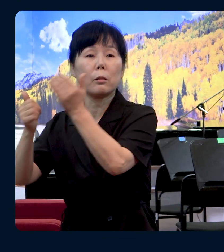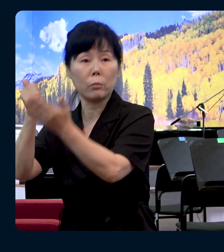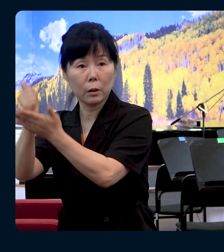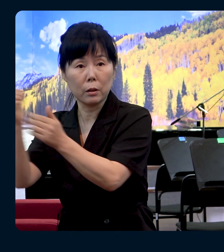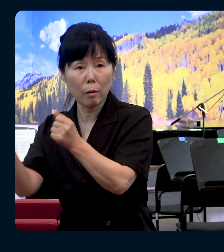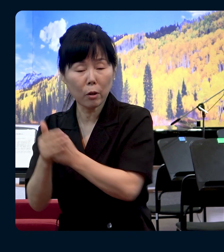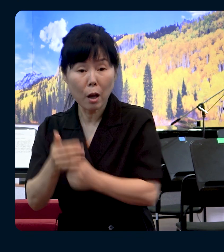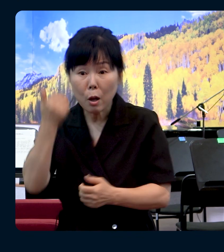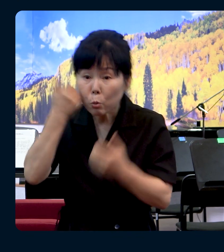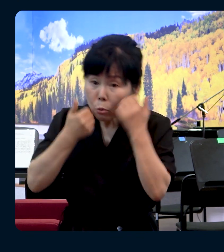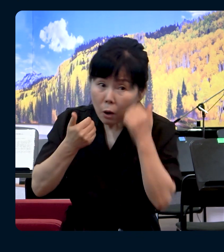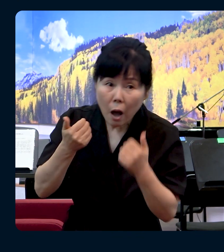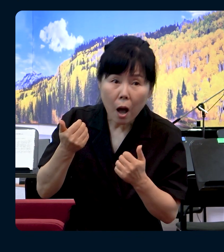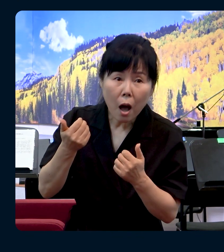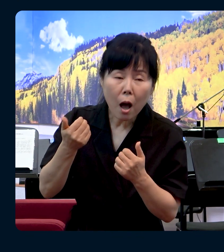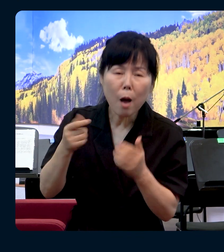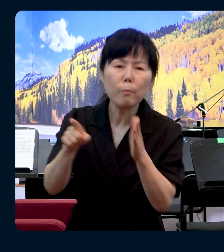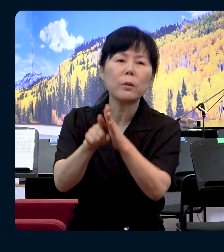누군가가